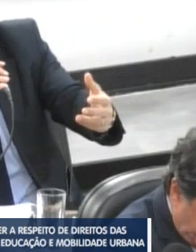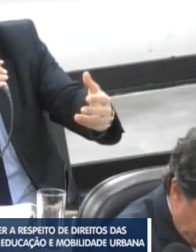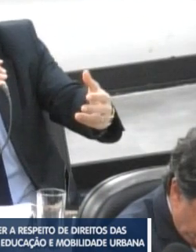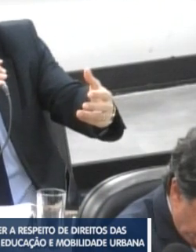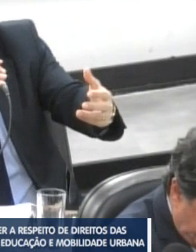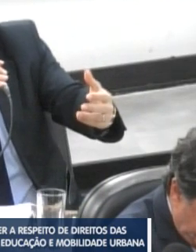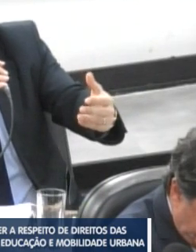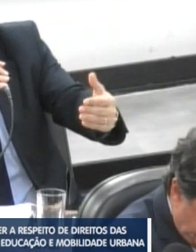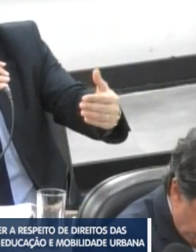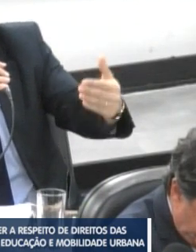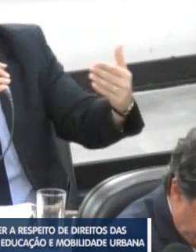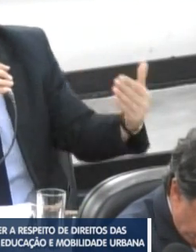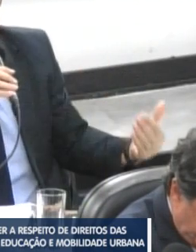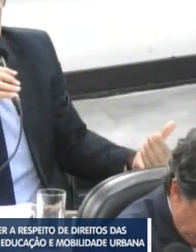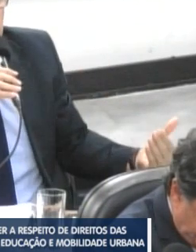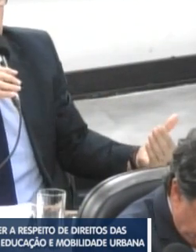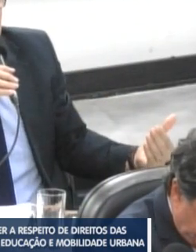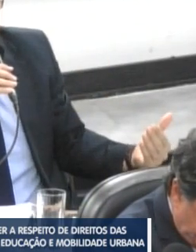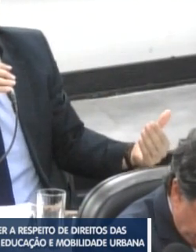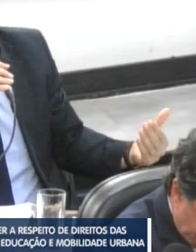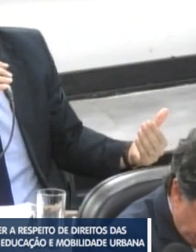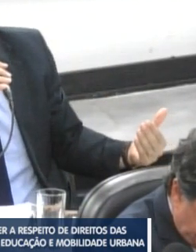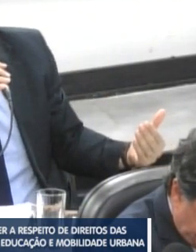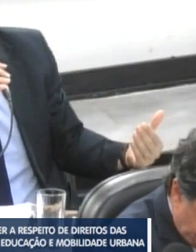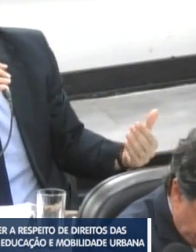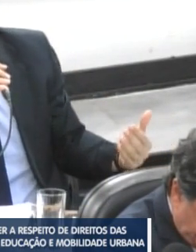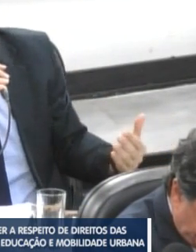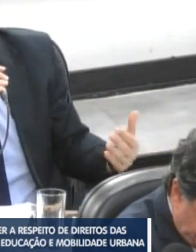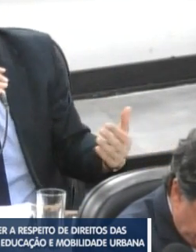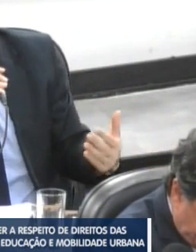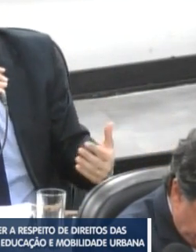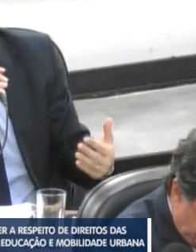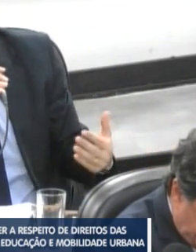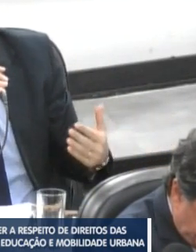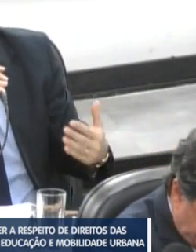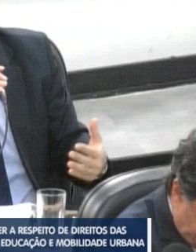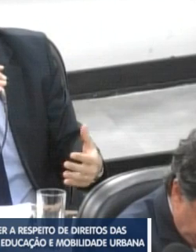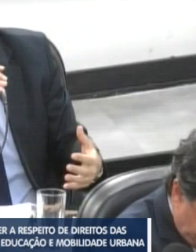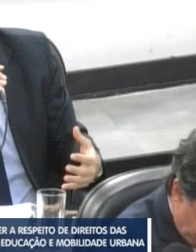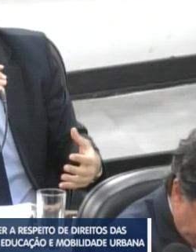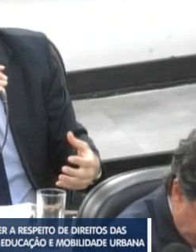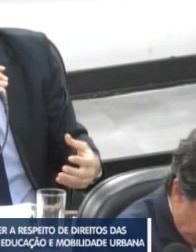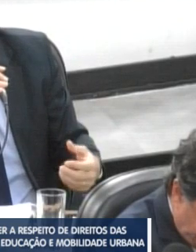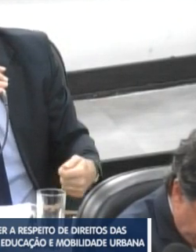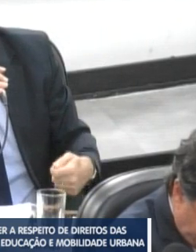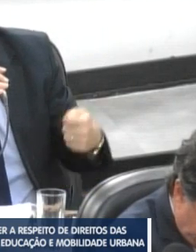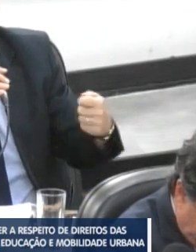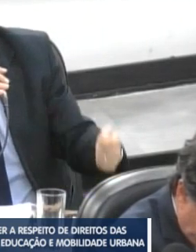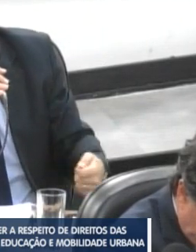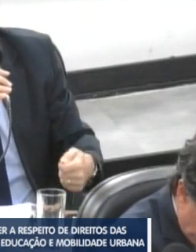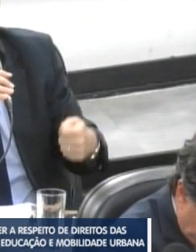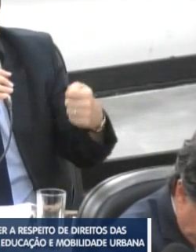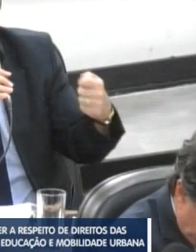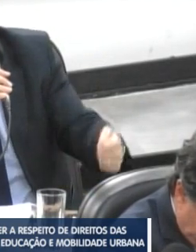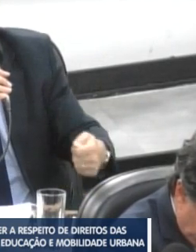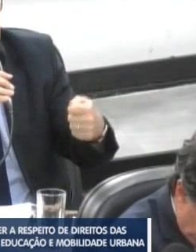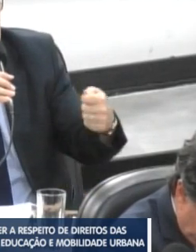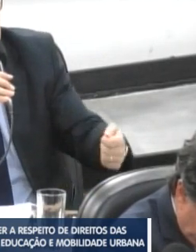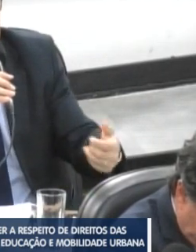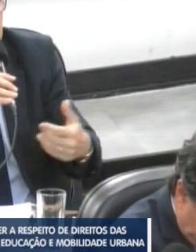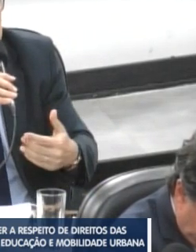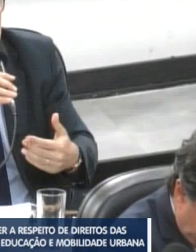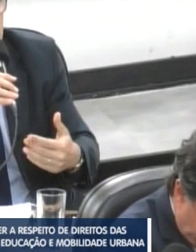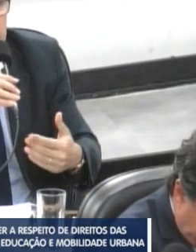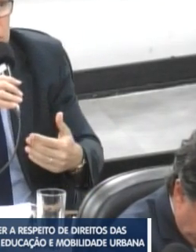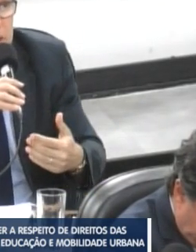se adaptar e o município não faz a sua parte. Aqui na casa é uma reclamação constante de que o município só autua,